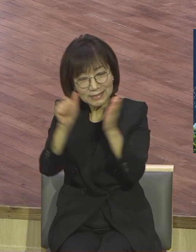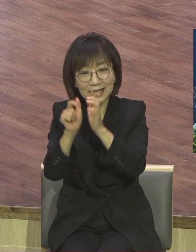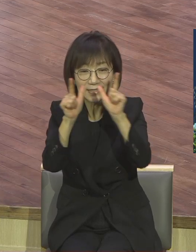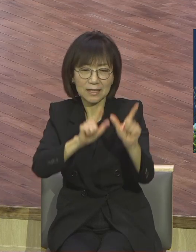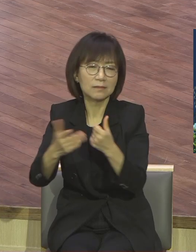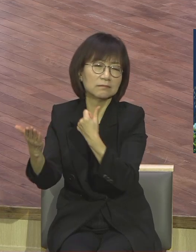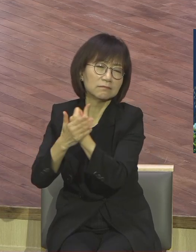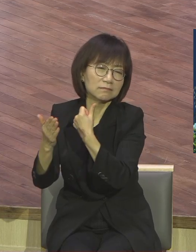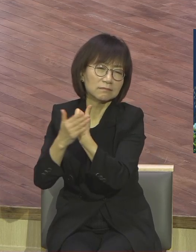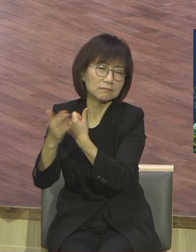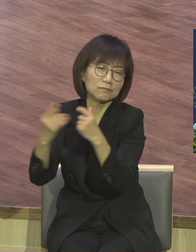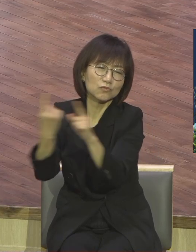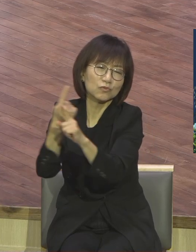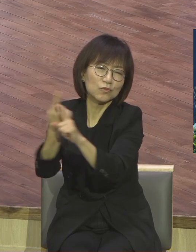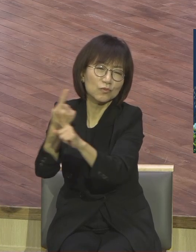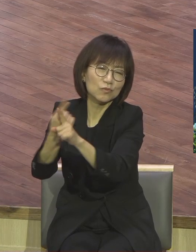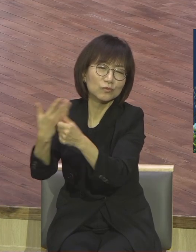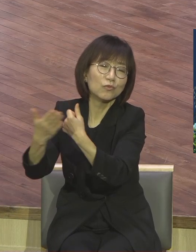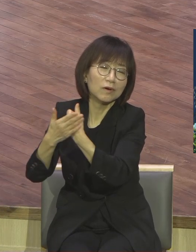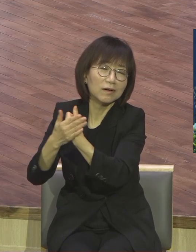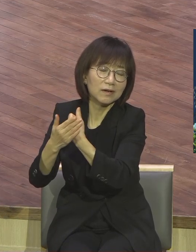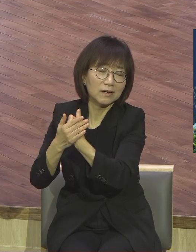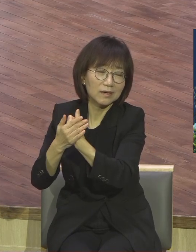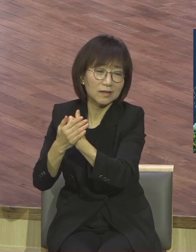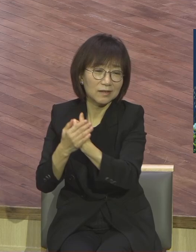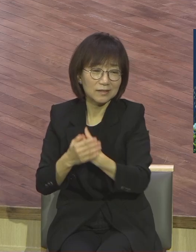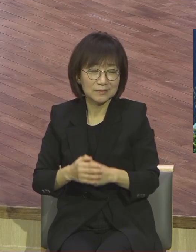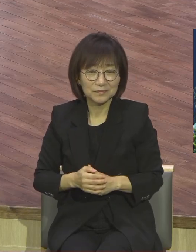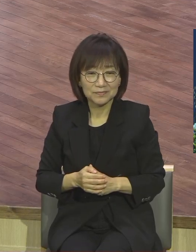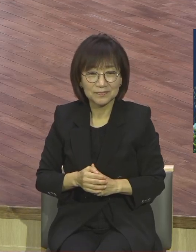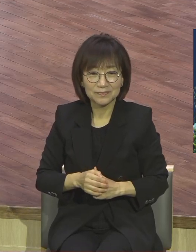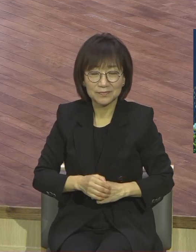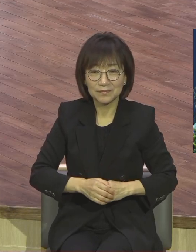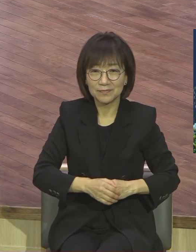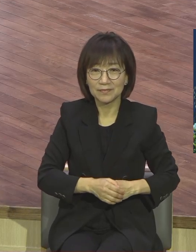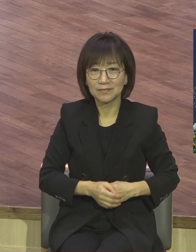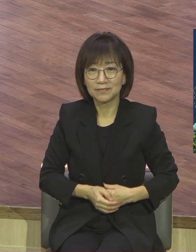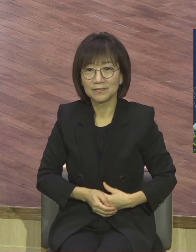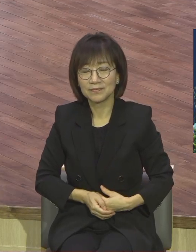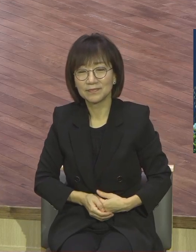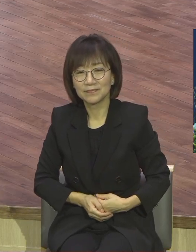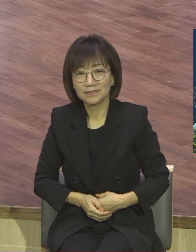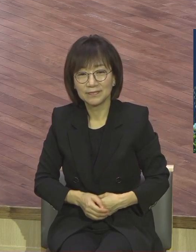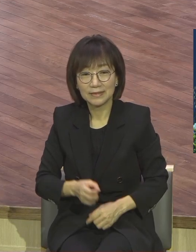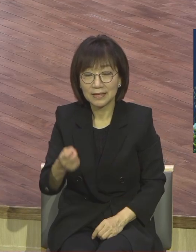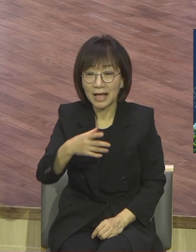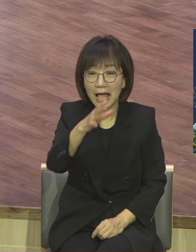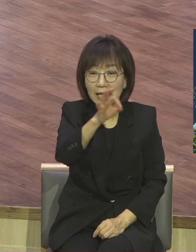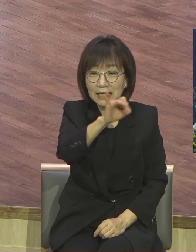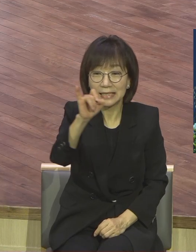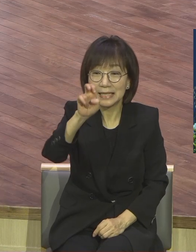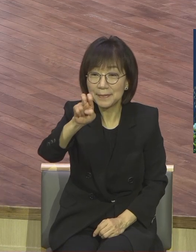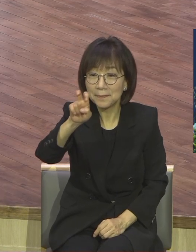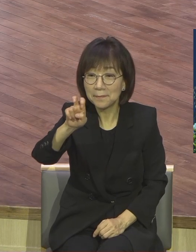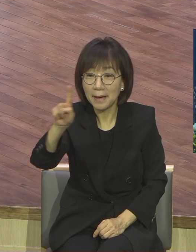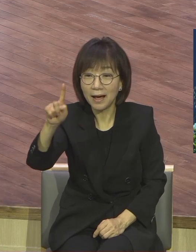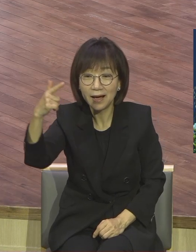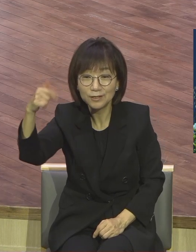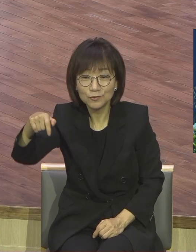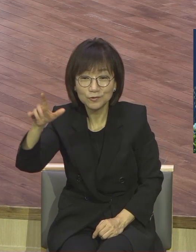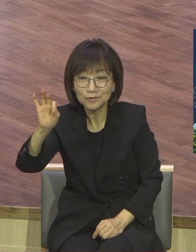계시고 더 중요한 것은 이 임마누엘은요 지금 한순간으로 끝나는 것이 아니라 임마누엘의